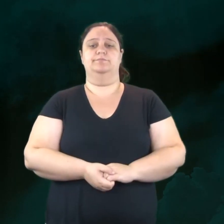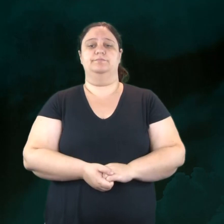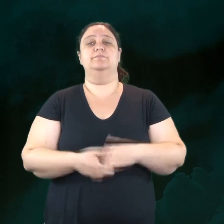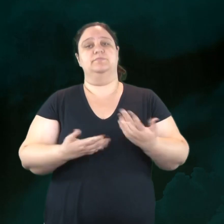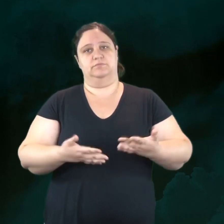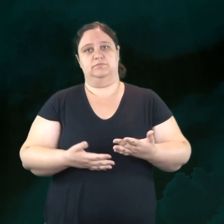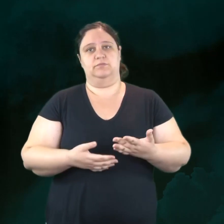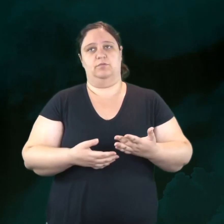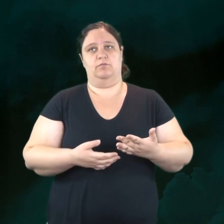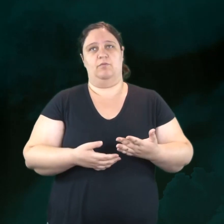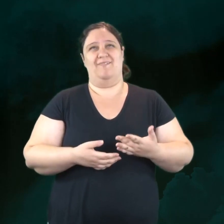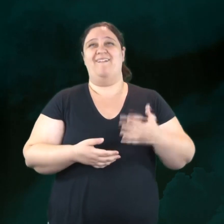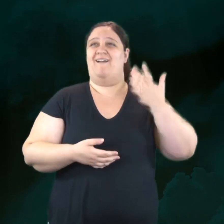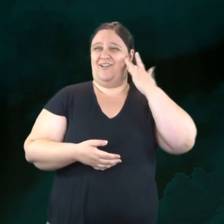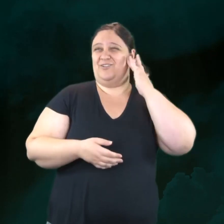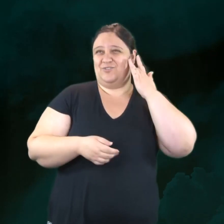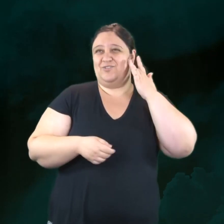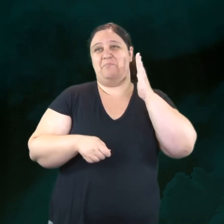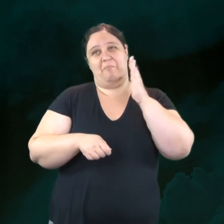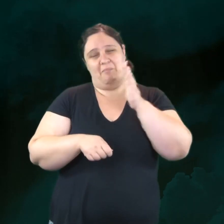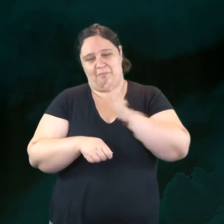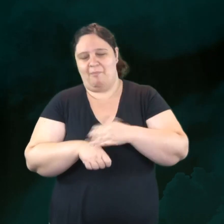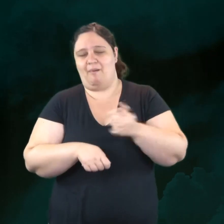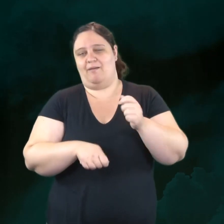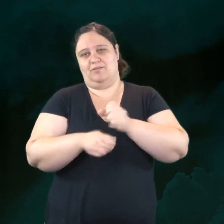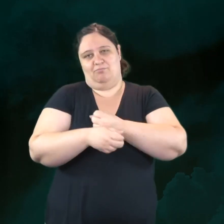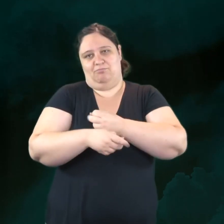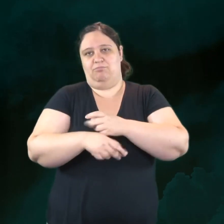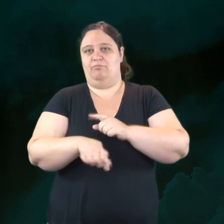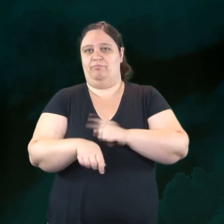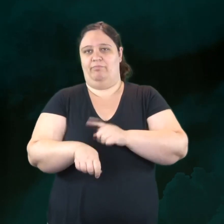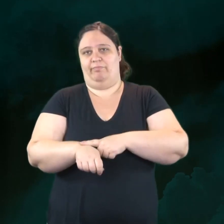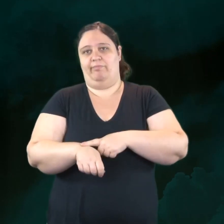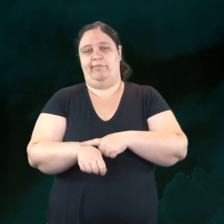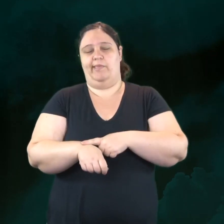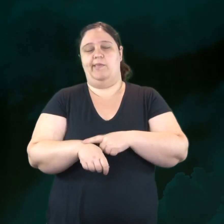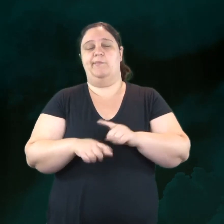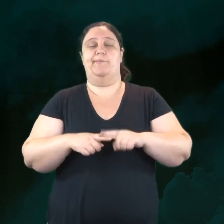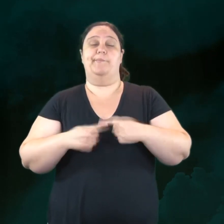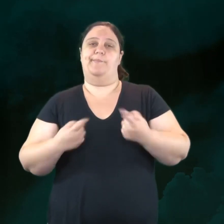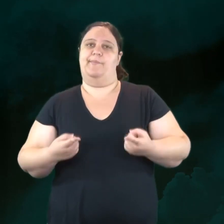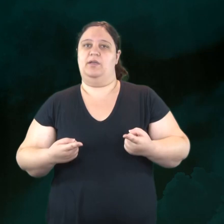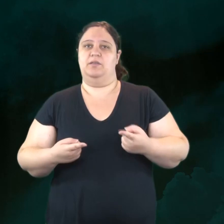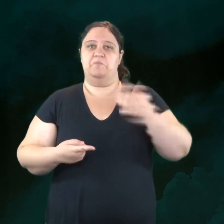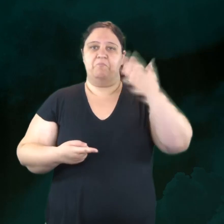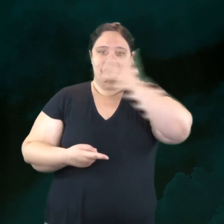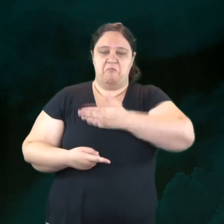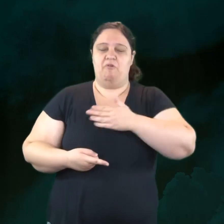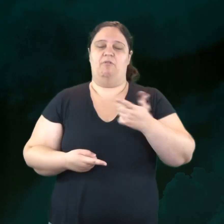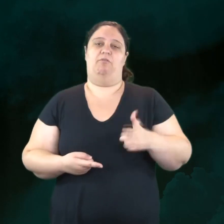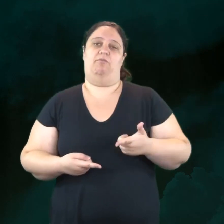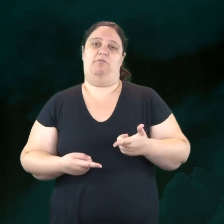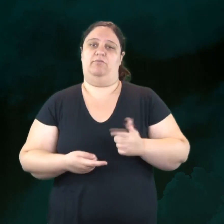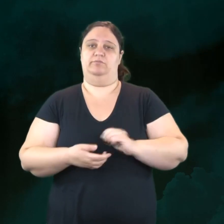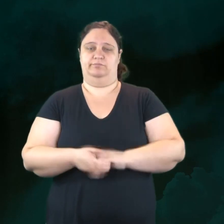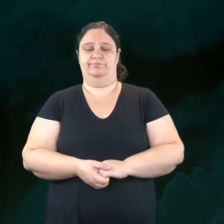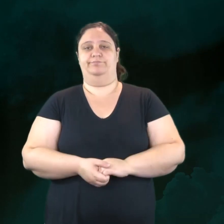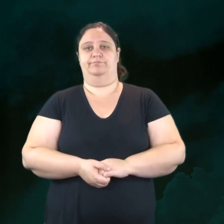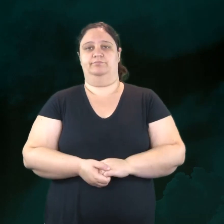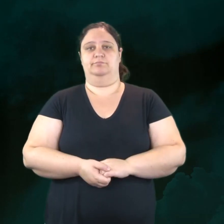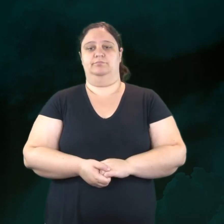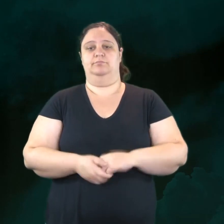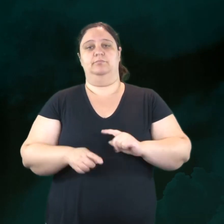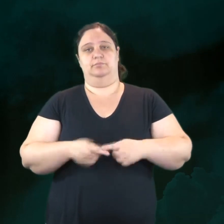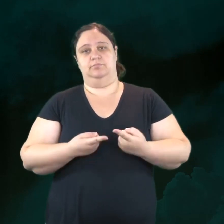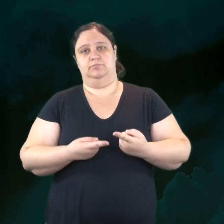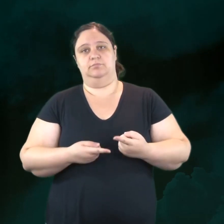sido um pouco mais longa, mas nós não temos prova disso, de quanto tempo, mas de qualquer forma isso serve de um